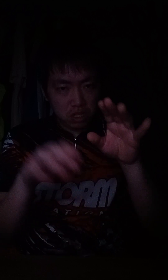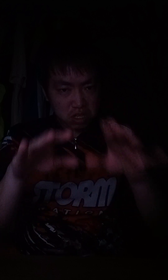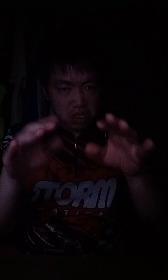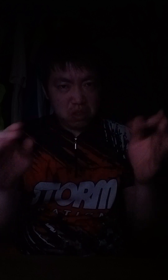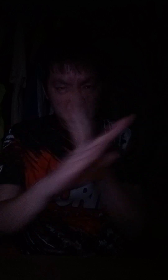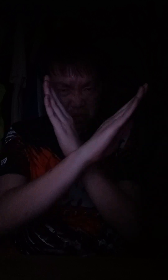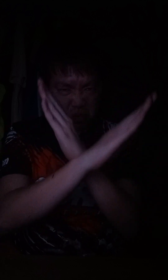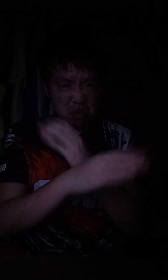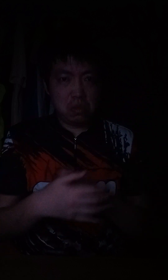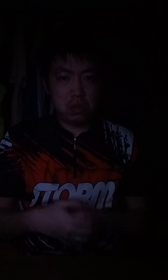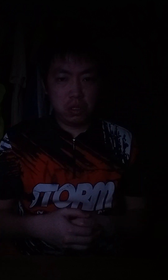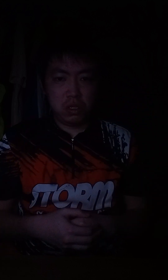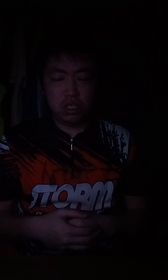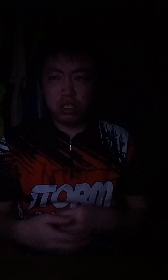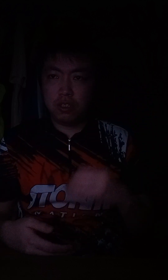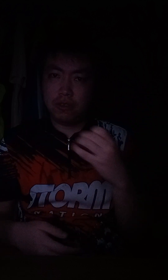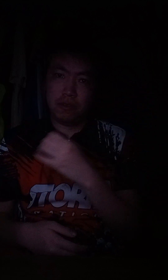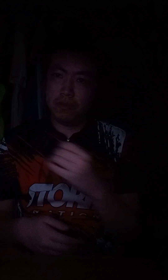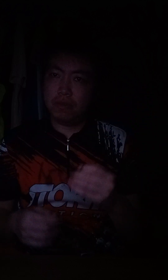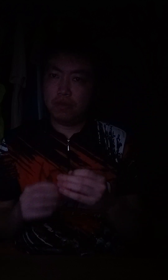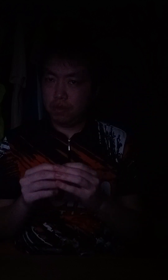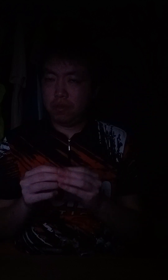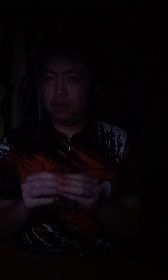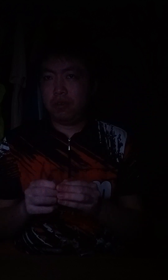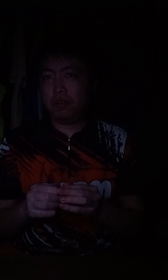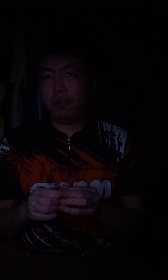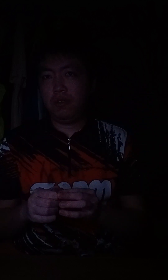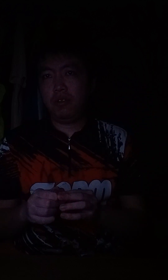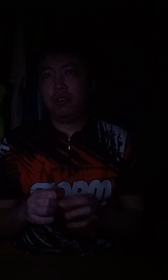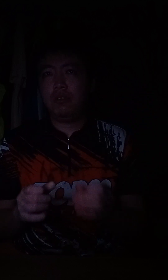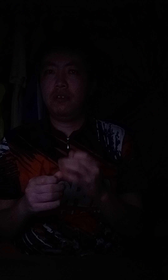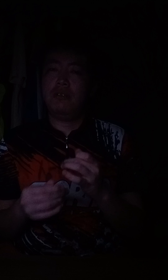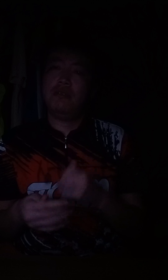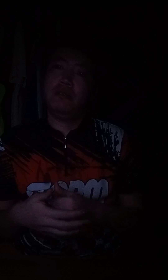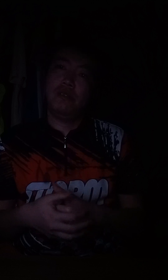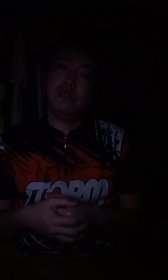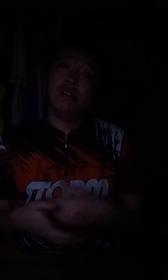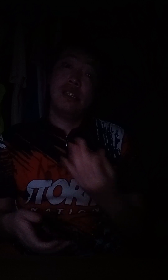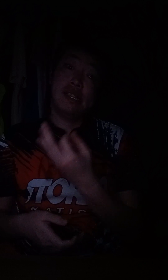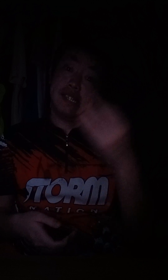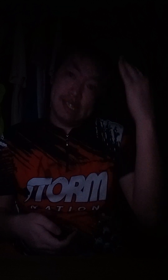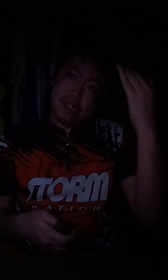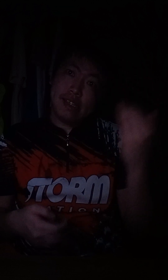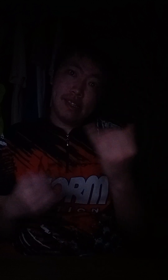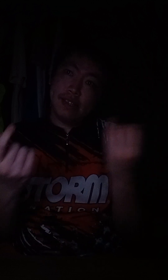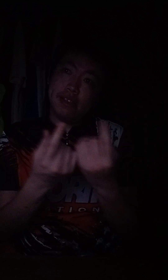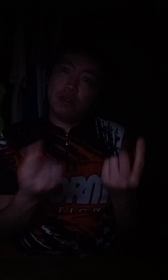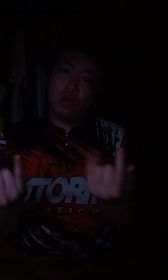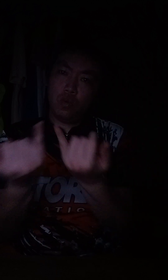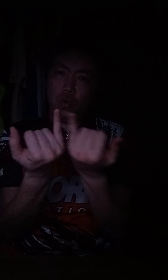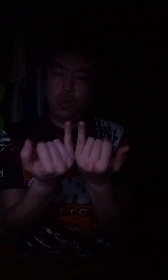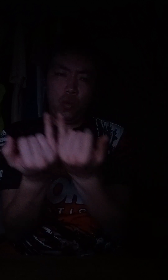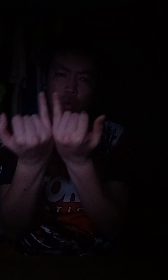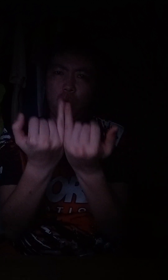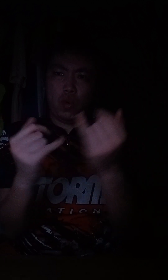없게. 들어갈 수 없게 만드는 범죄 방식입니다. 경찰과 지자체의 공중화장실 점검도 강화되고